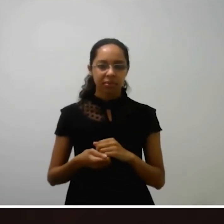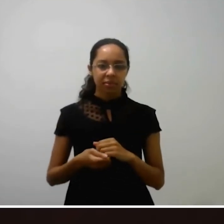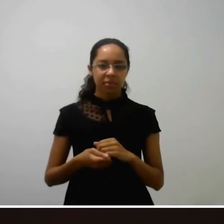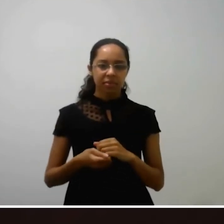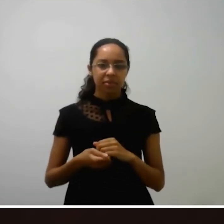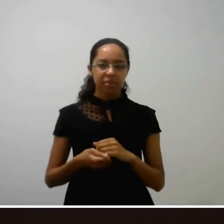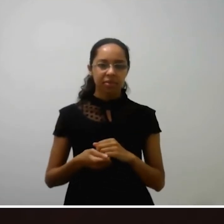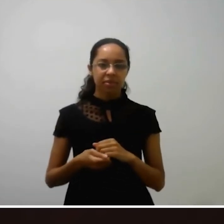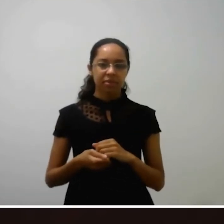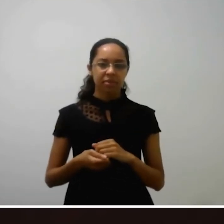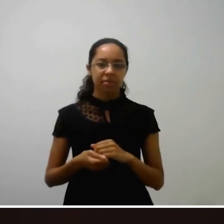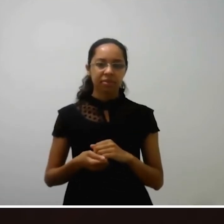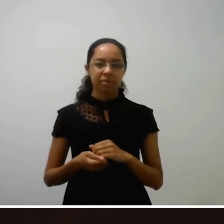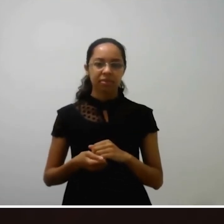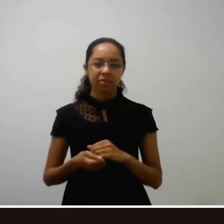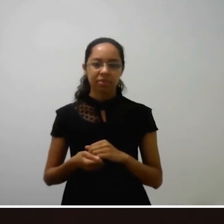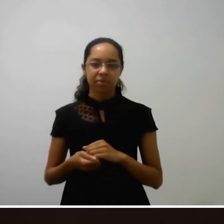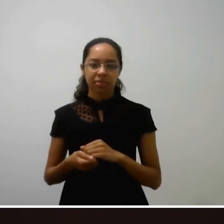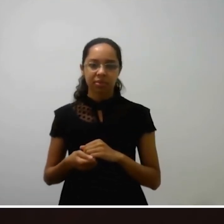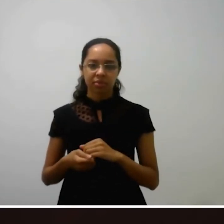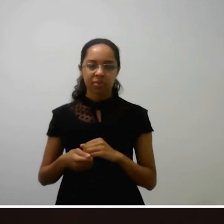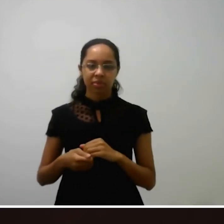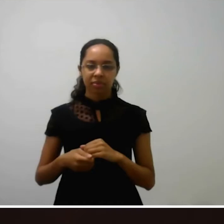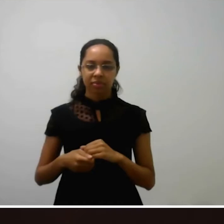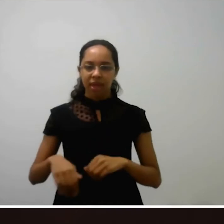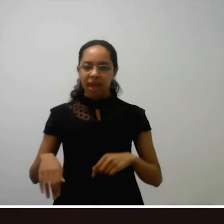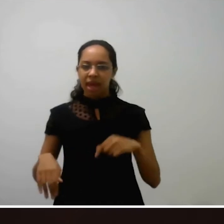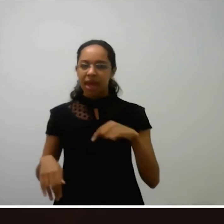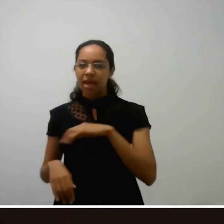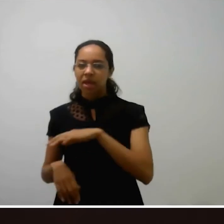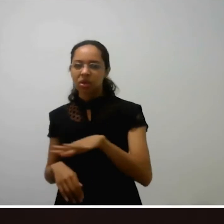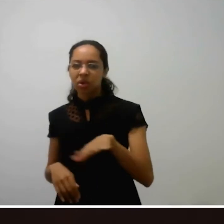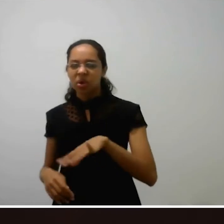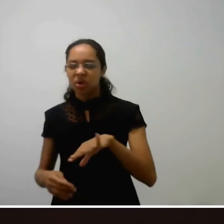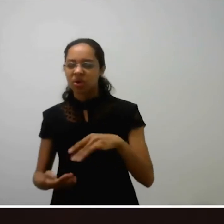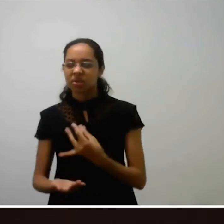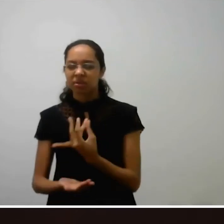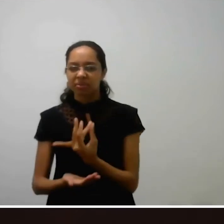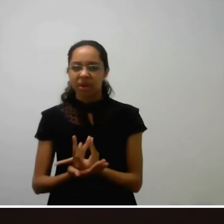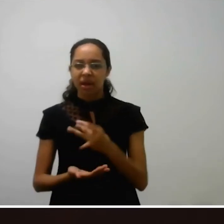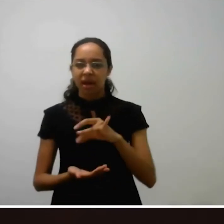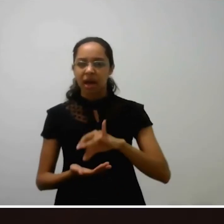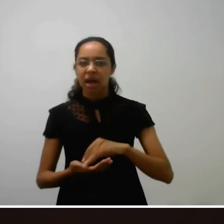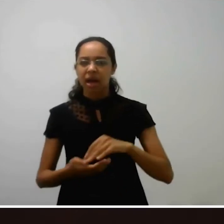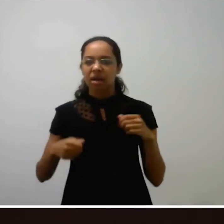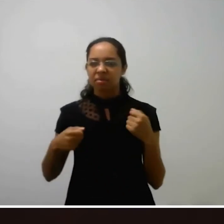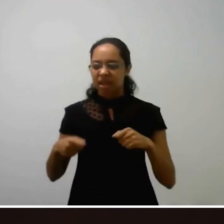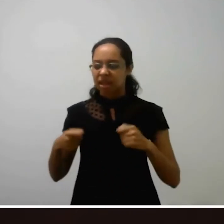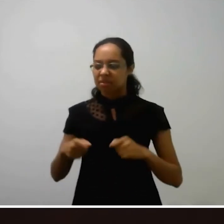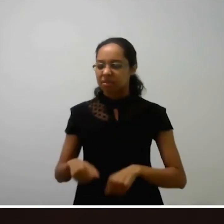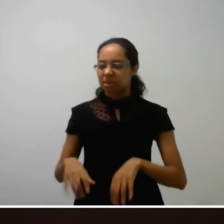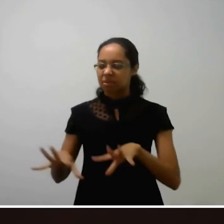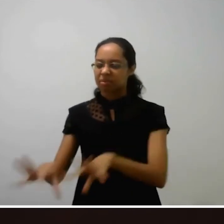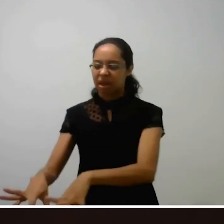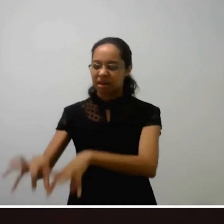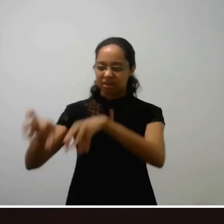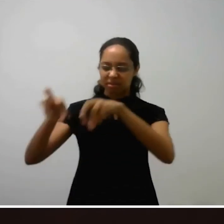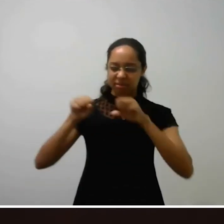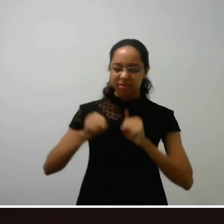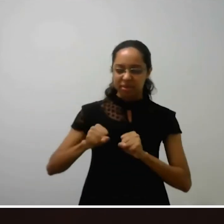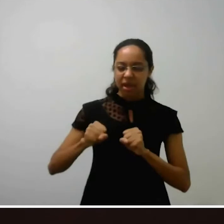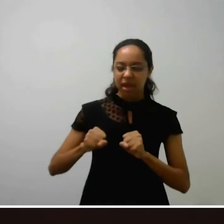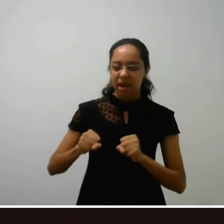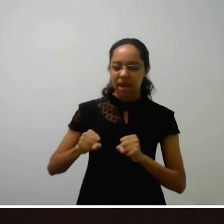a heresia. Os hereges devem ser amaldiçoados e banidos, pois ousaram desafiar o poder